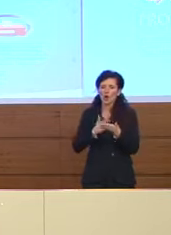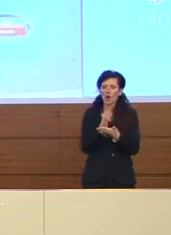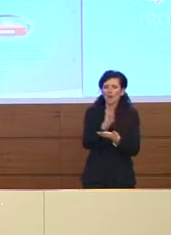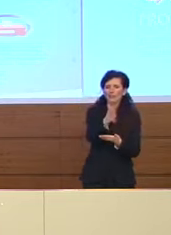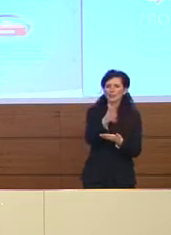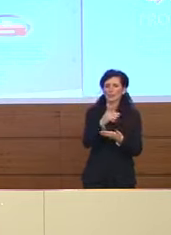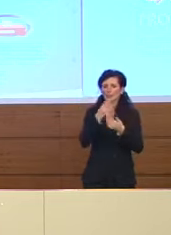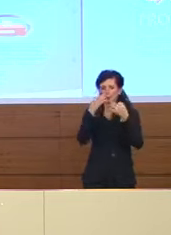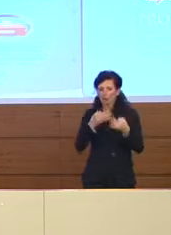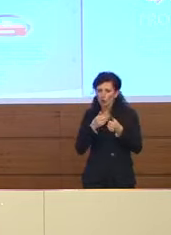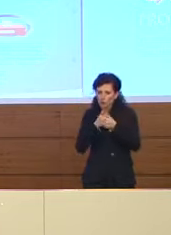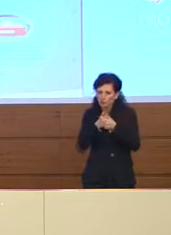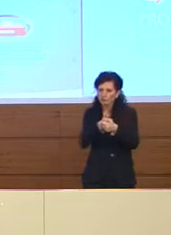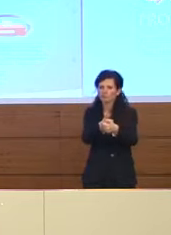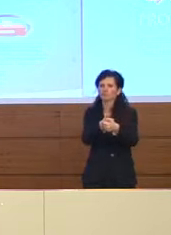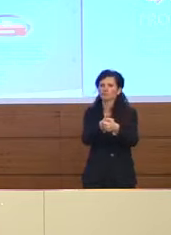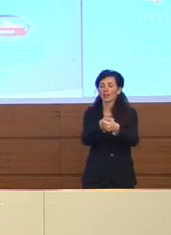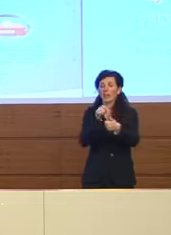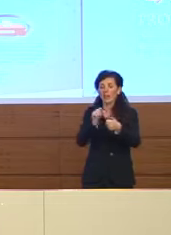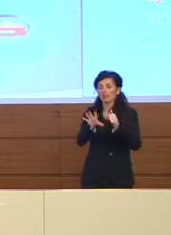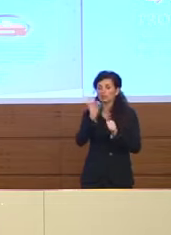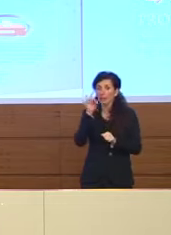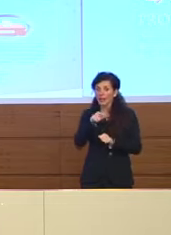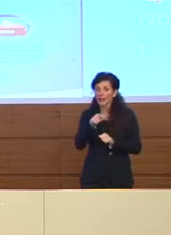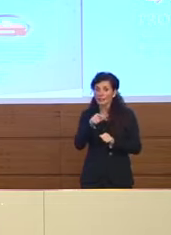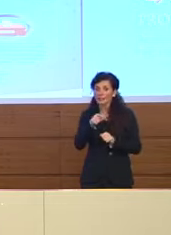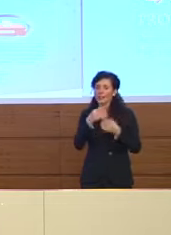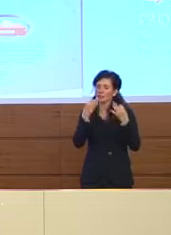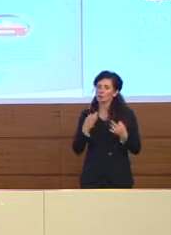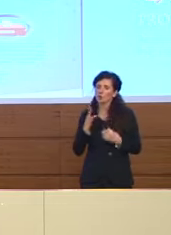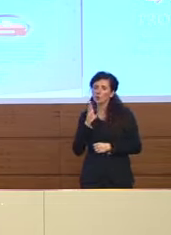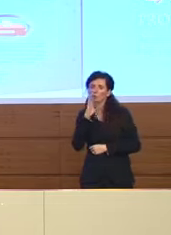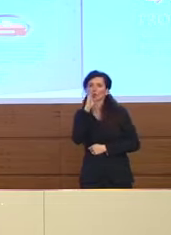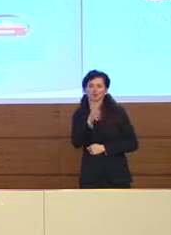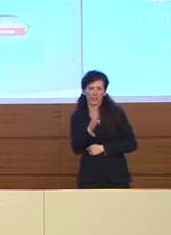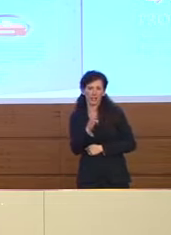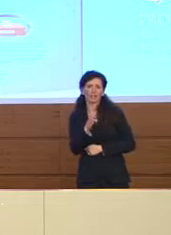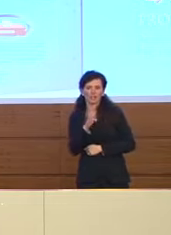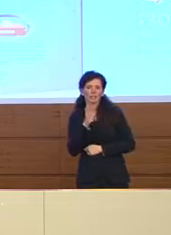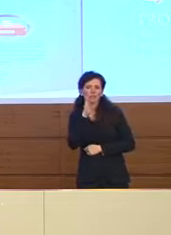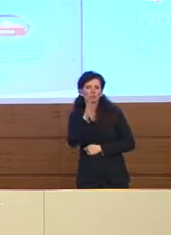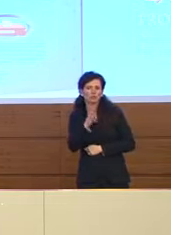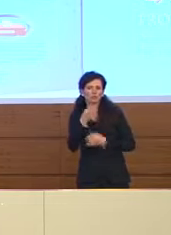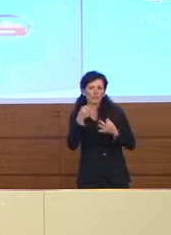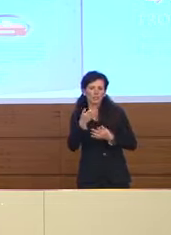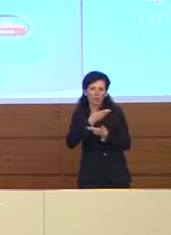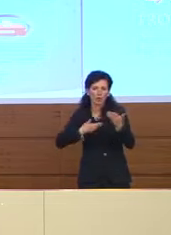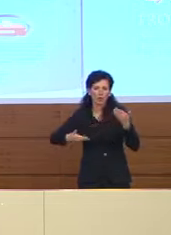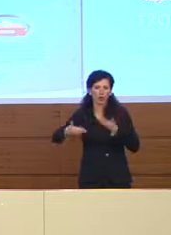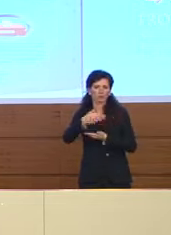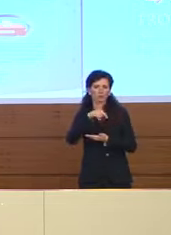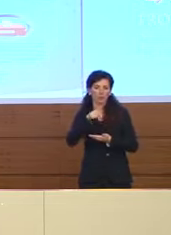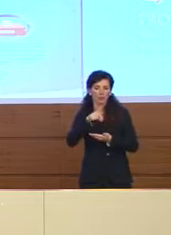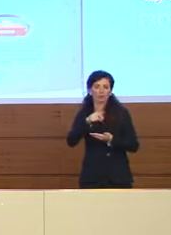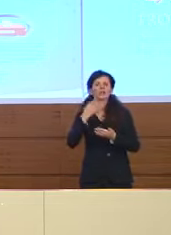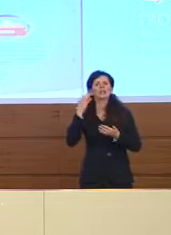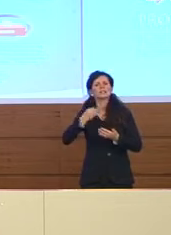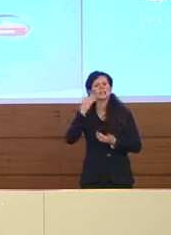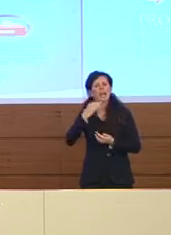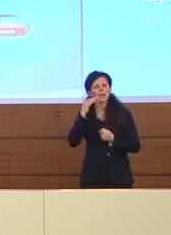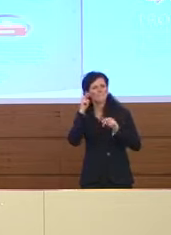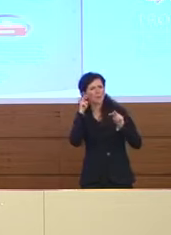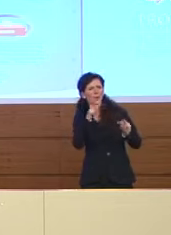derivanti suggerite tenendo contro di quelli che sono i